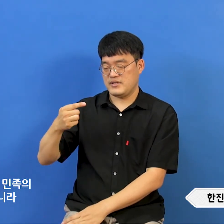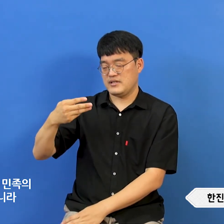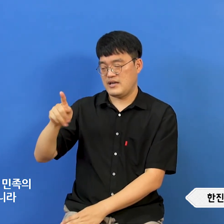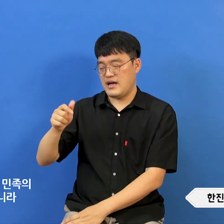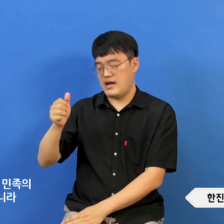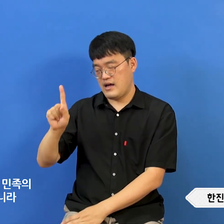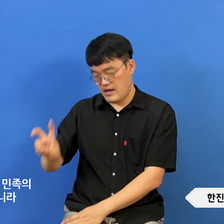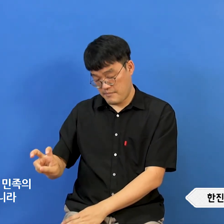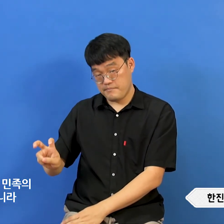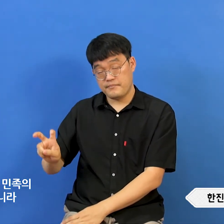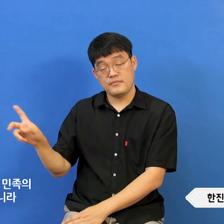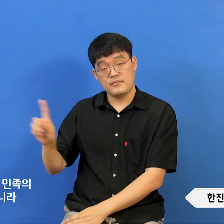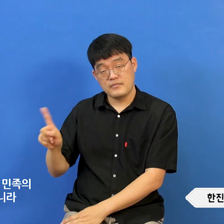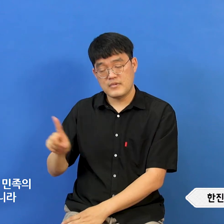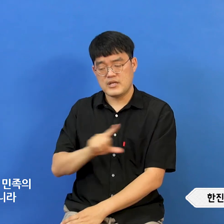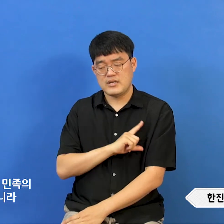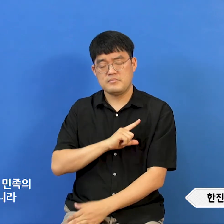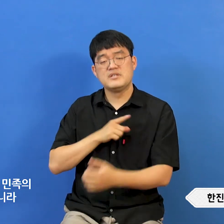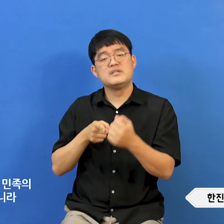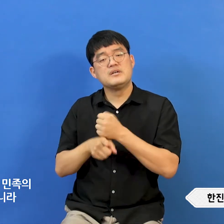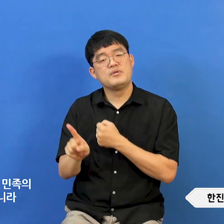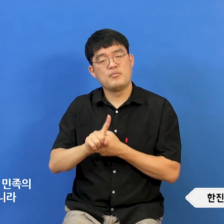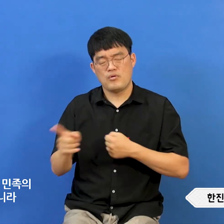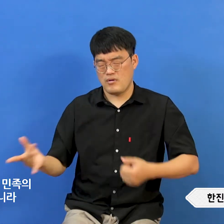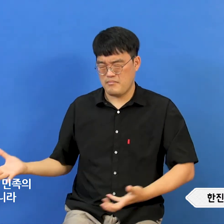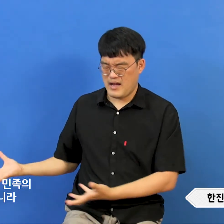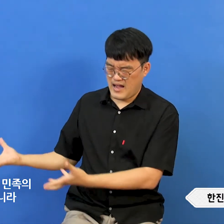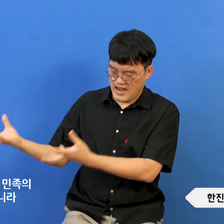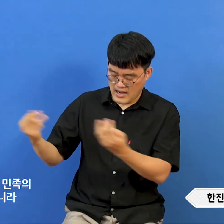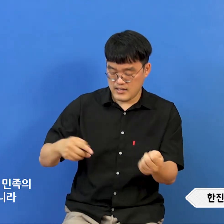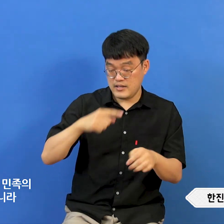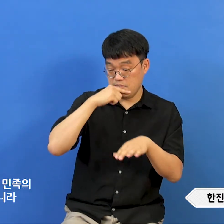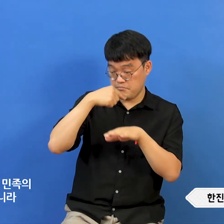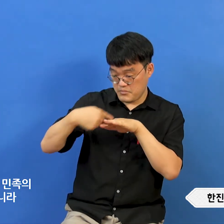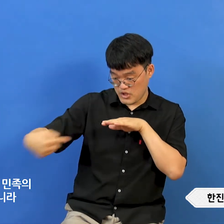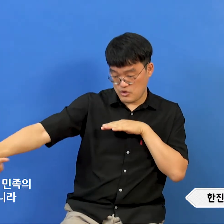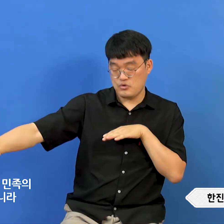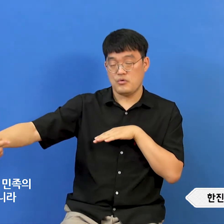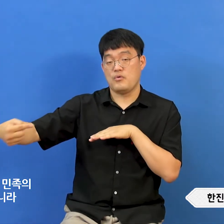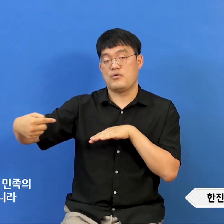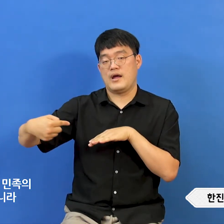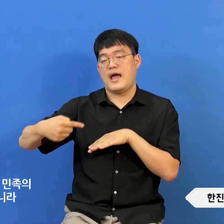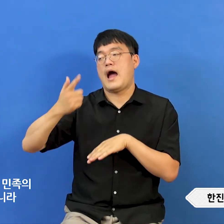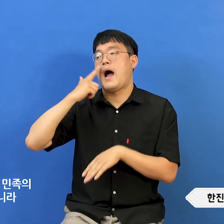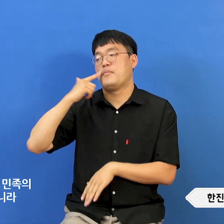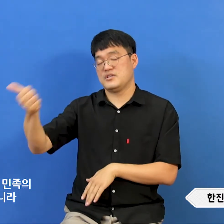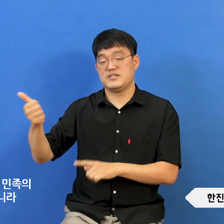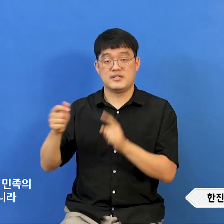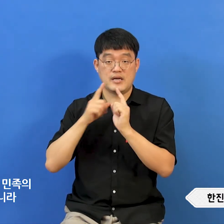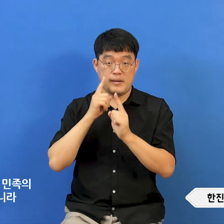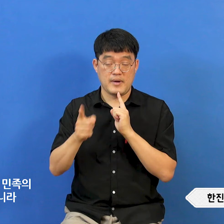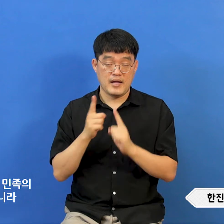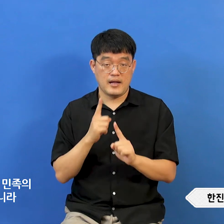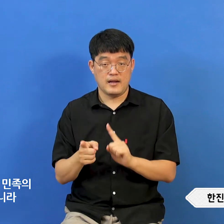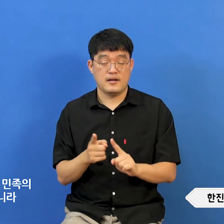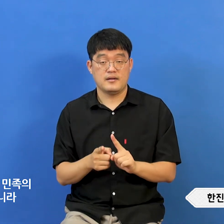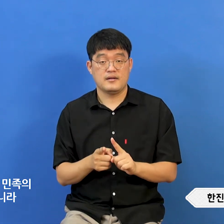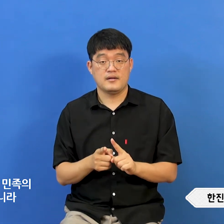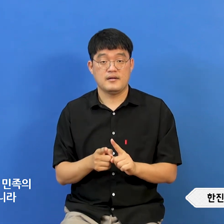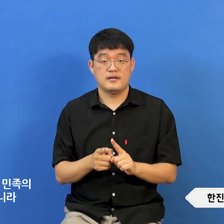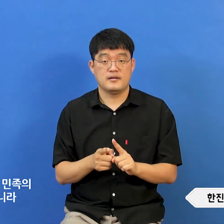아버지라는 뜻입니다. 하나님께서 아브라함에게 아브라함아, 네 이름을 높은